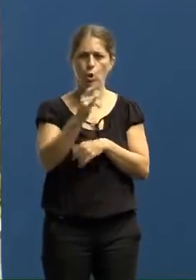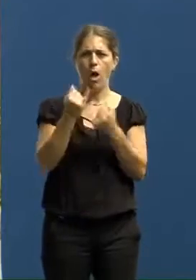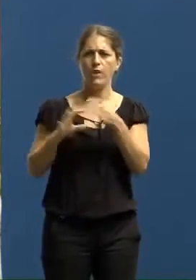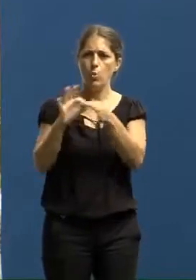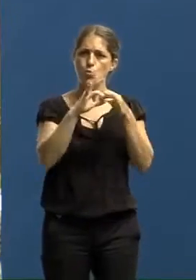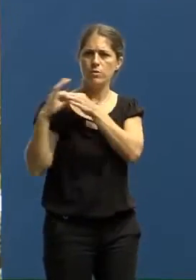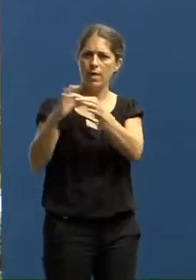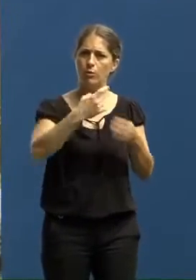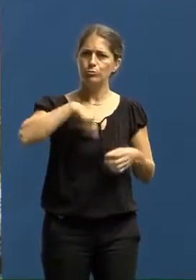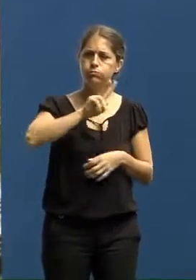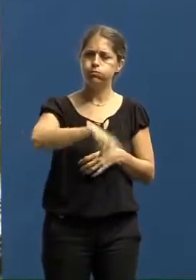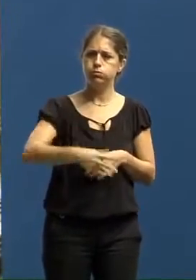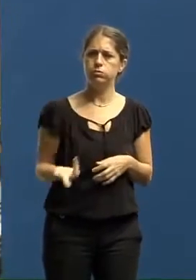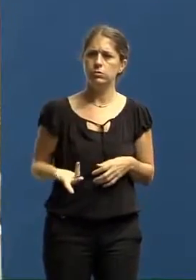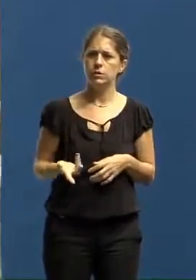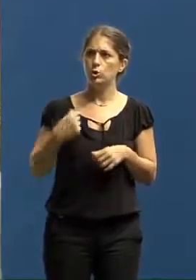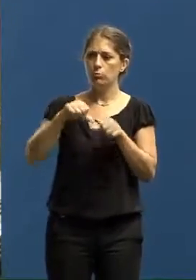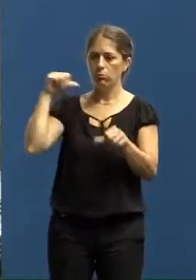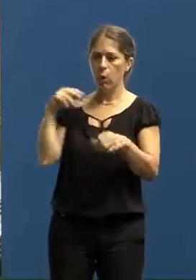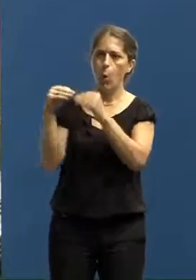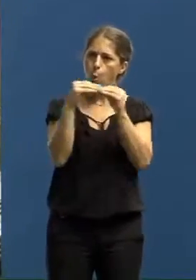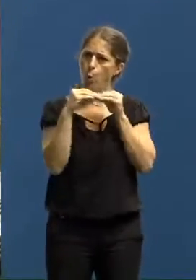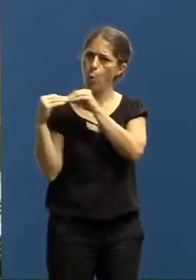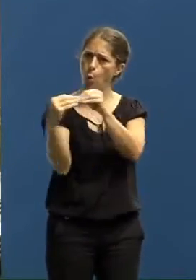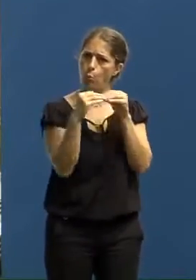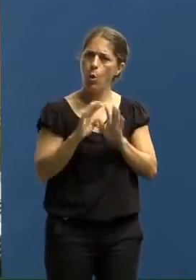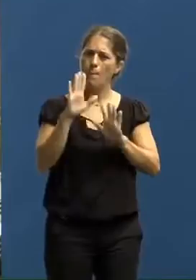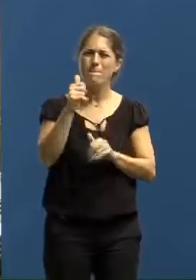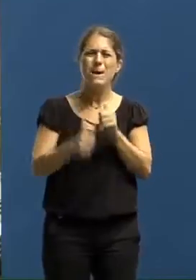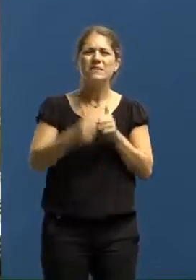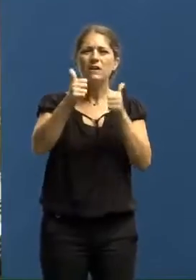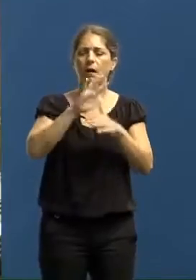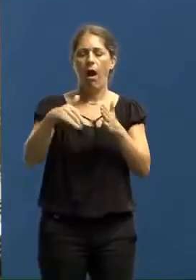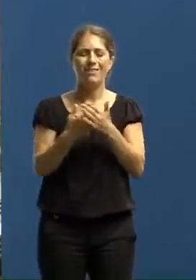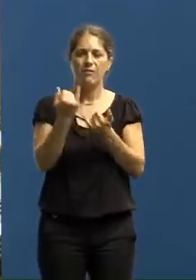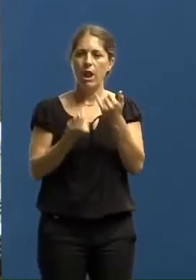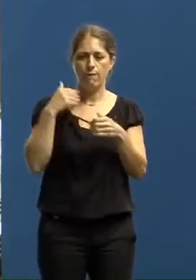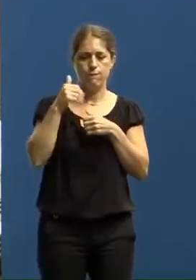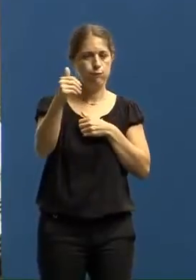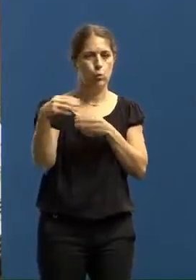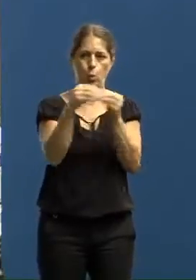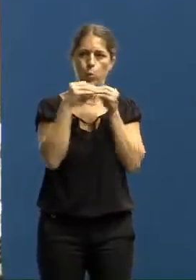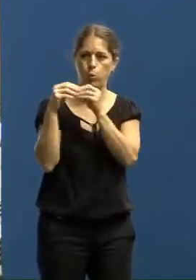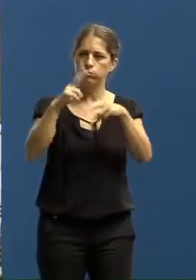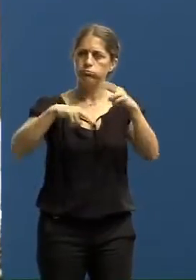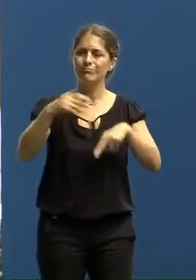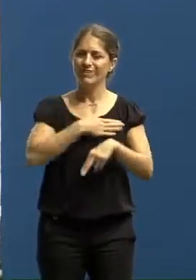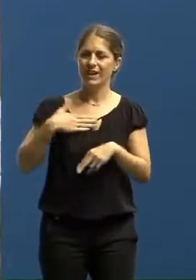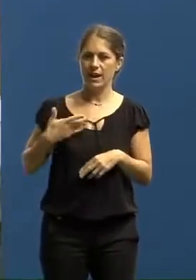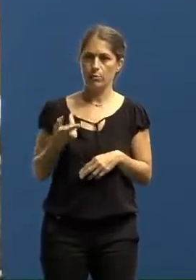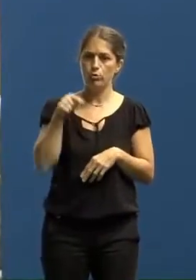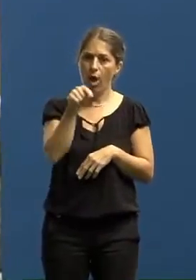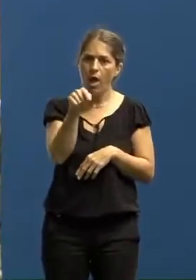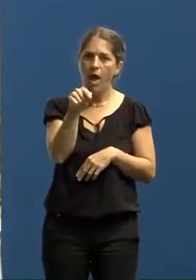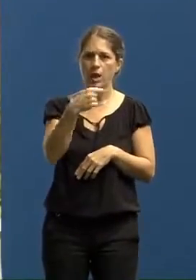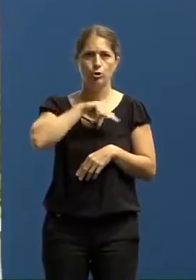unidade, que temos un pasado común, sí, pero sobre todo que queremos construir un futuro común. Un futuro común na que nos